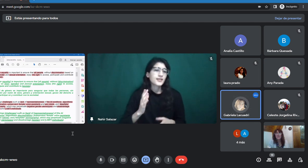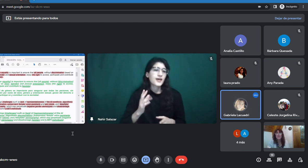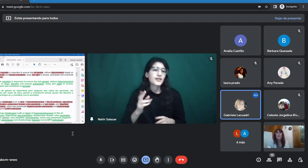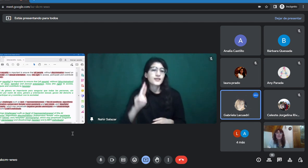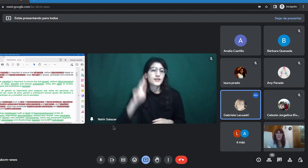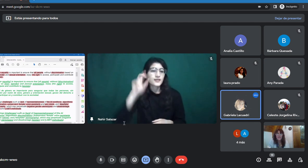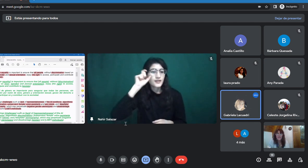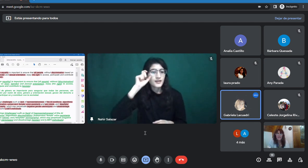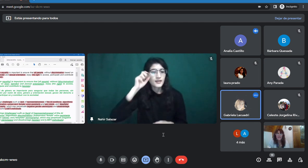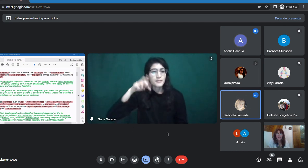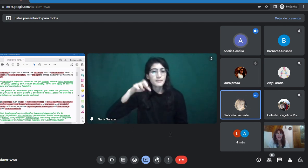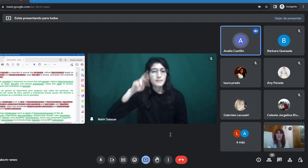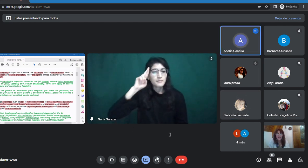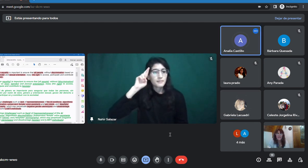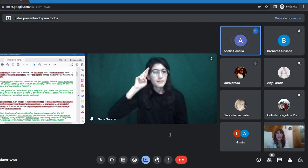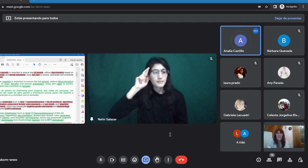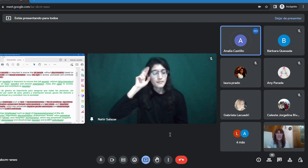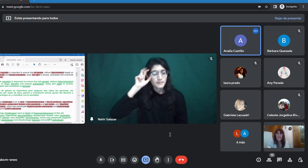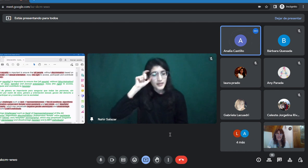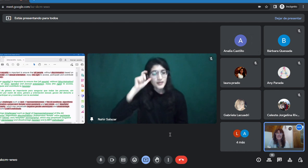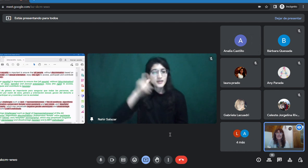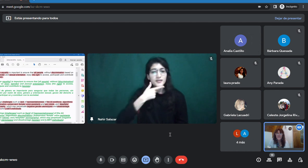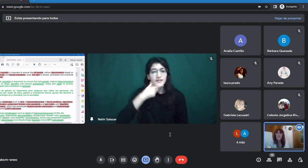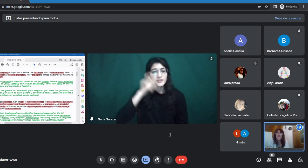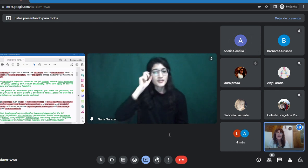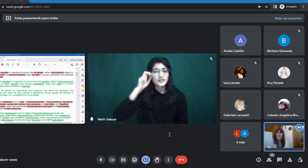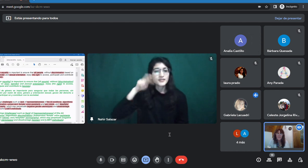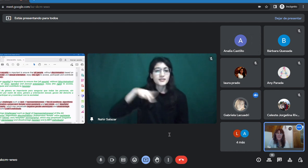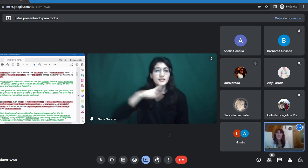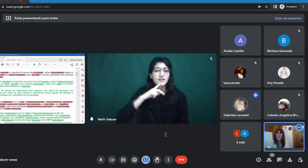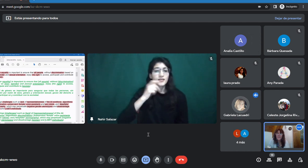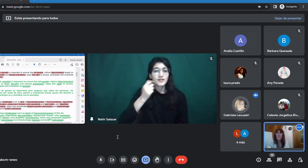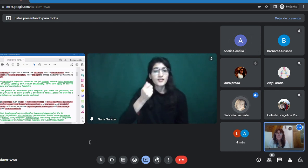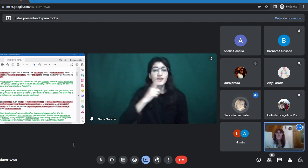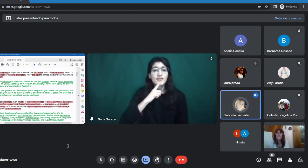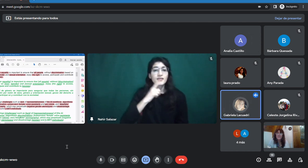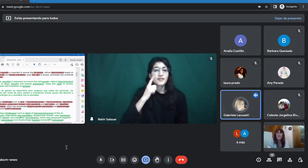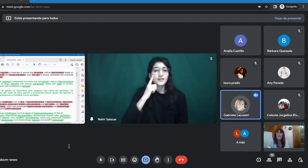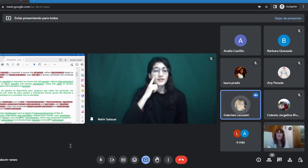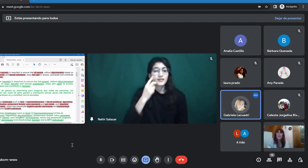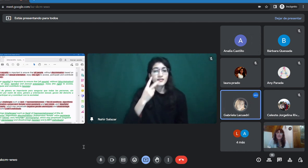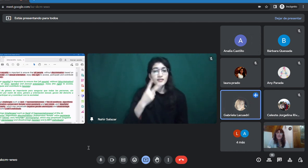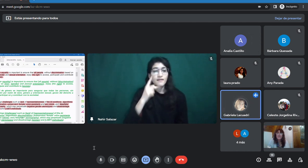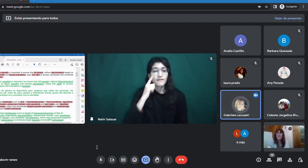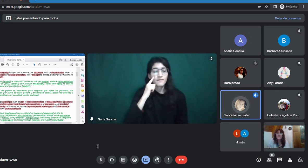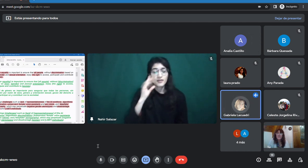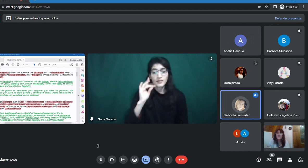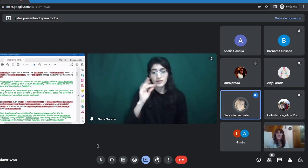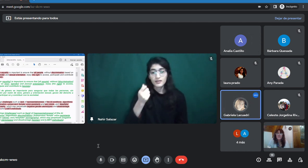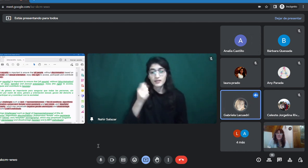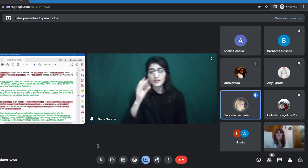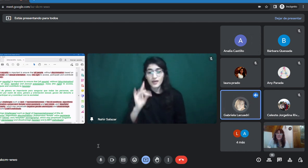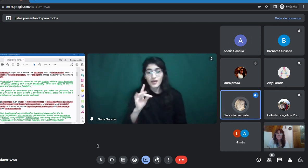trabajo. Ajá. De la inteligencia artificial. De la inteligencia artificial,